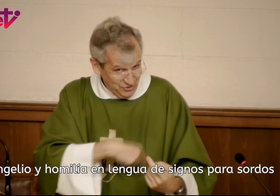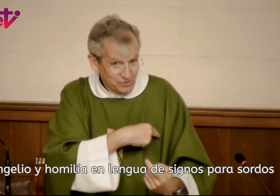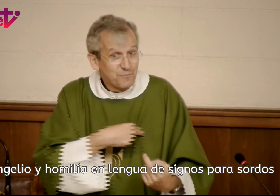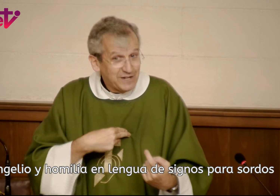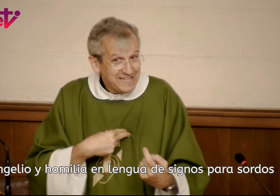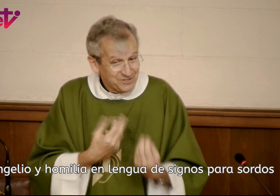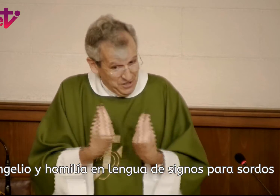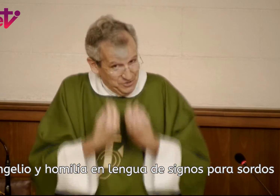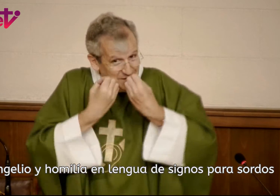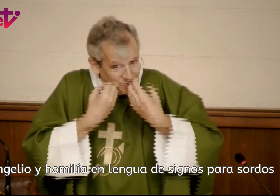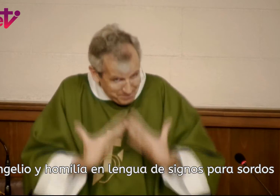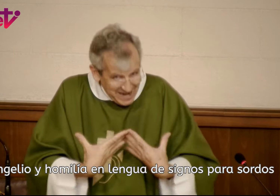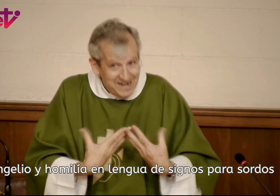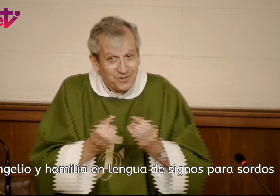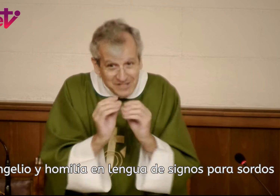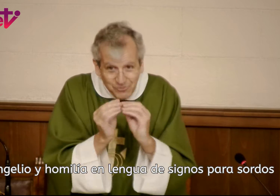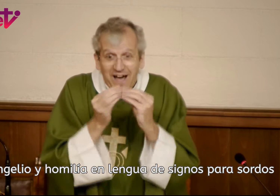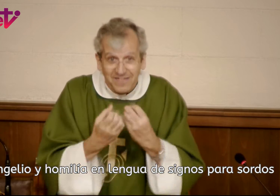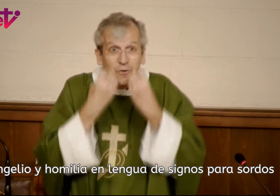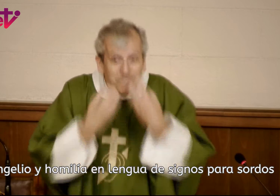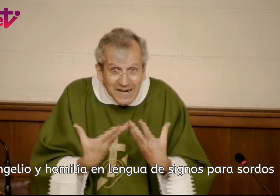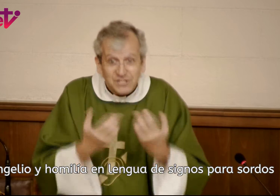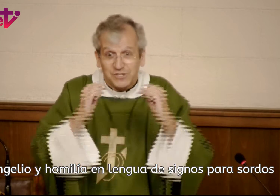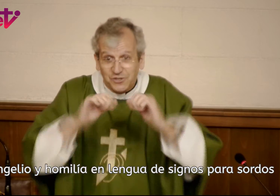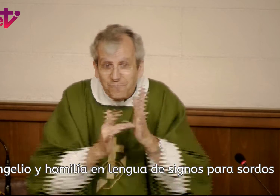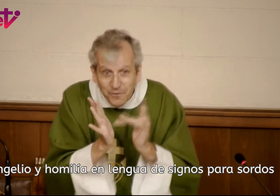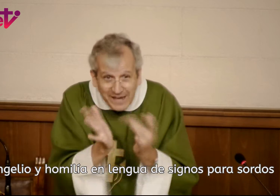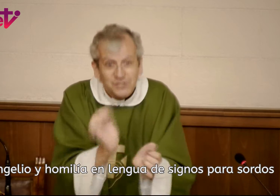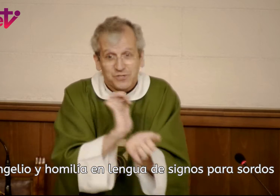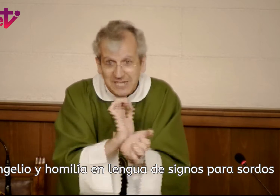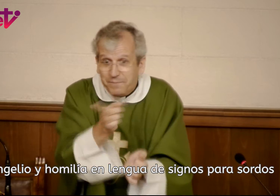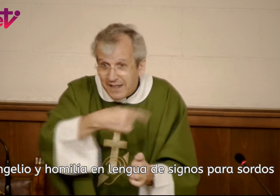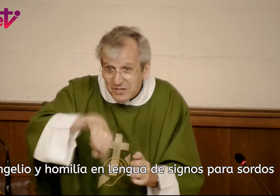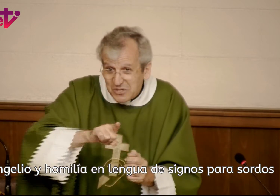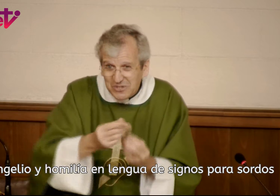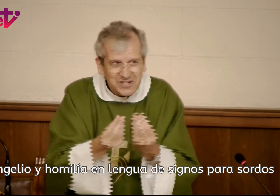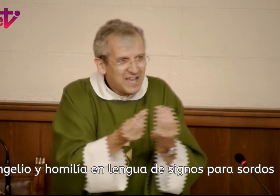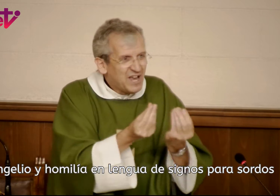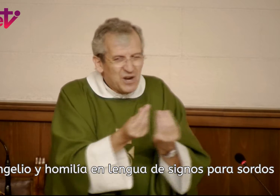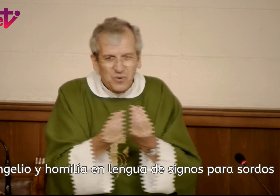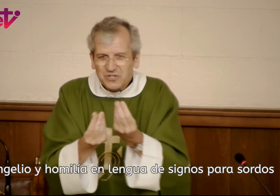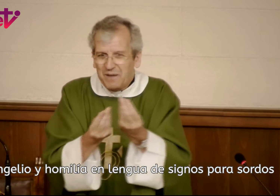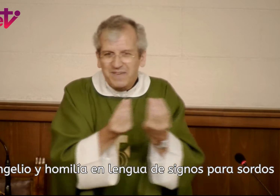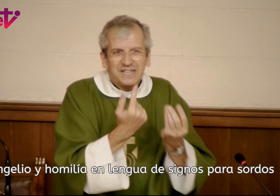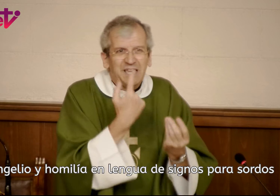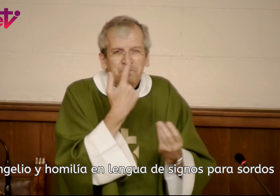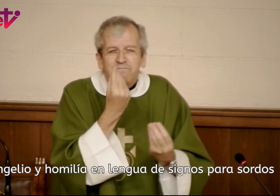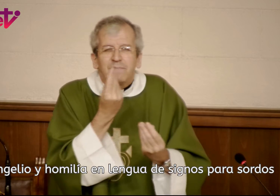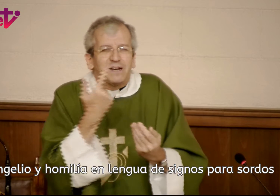nosotros como cristianos no estamos bien, no estamos haciendo bien las cosas conforme Jesús espera de nosotros, nuestro ambiente,